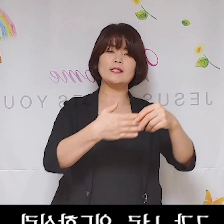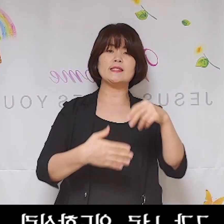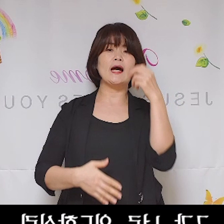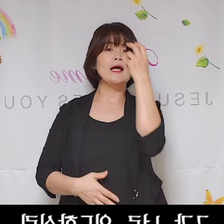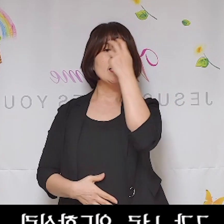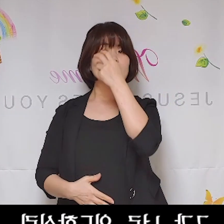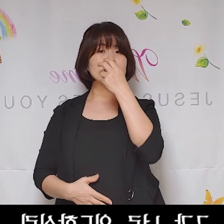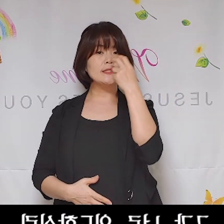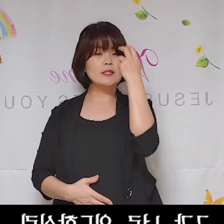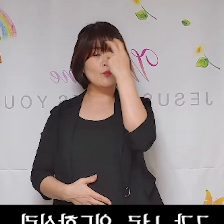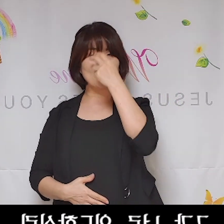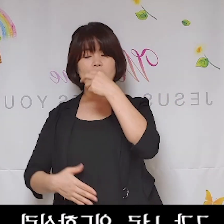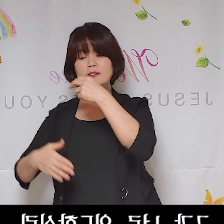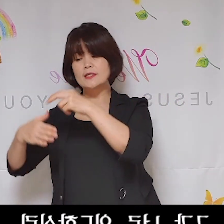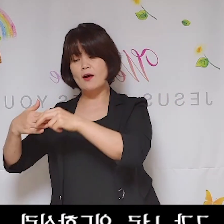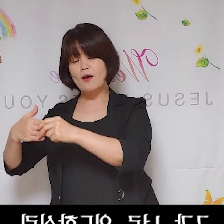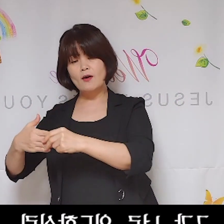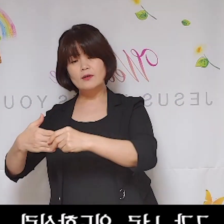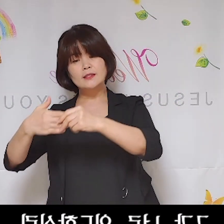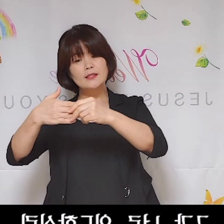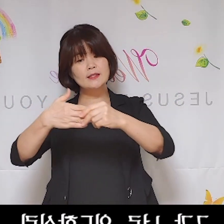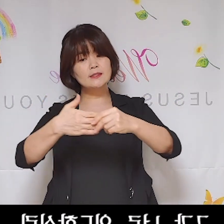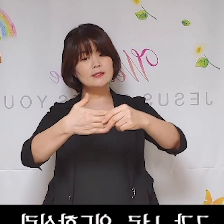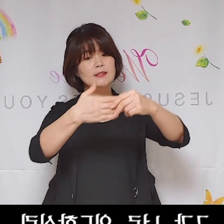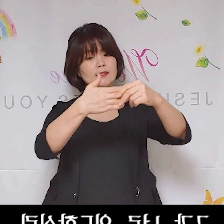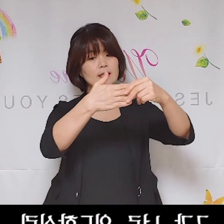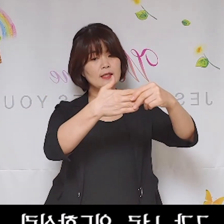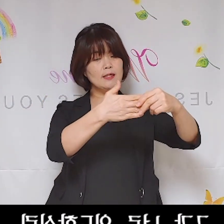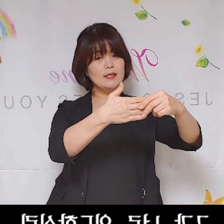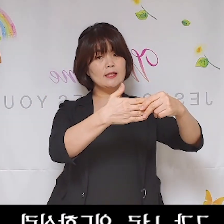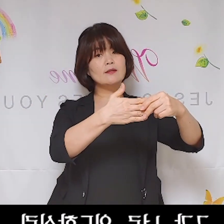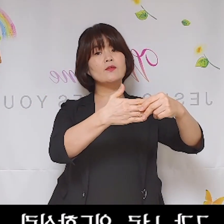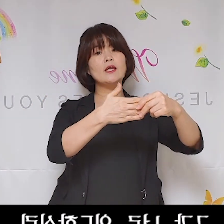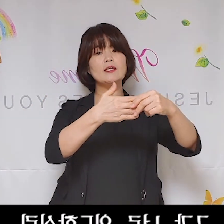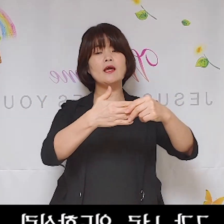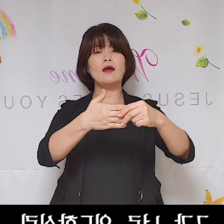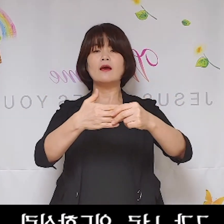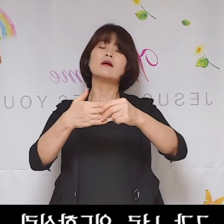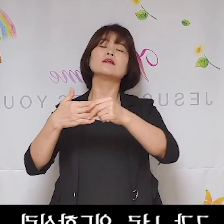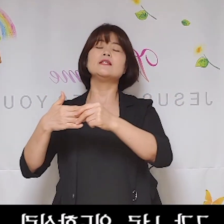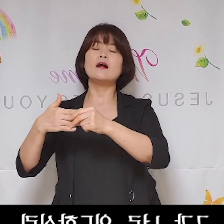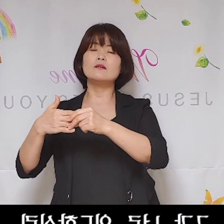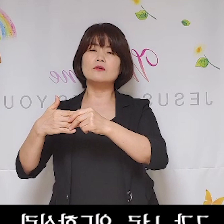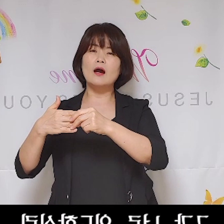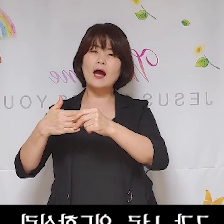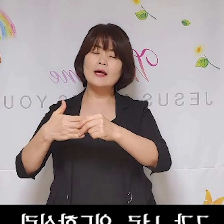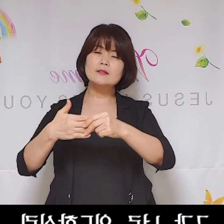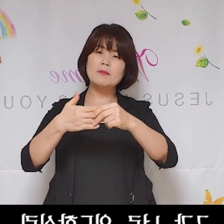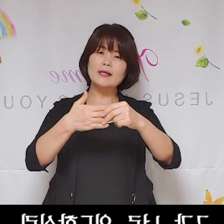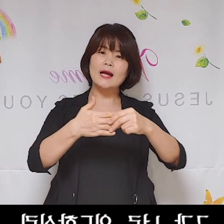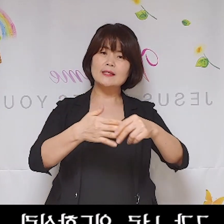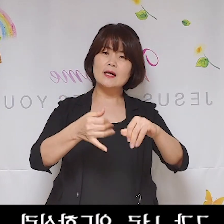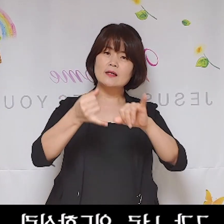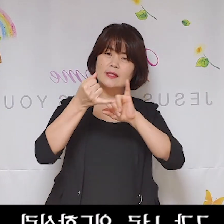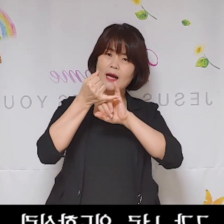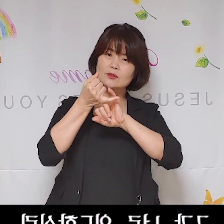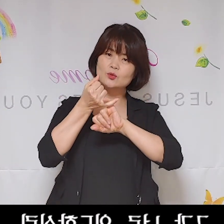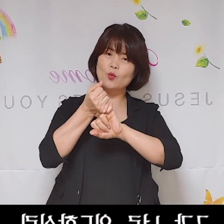인도하시다. 지켜보면서 이끄시리. 그런데 이게 그냥 하는 말이 아니라 약속,